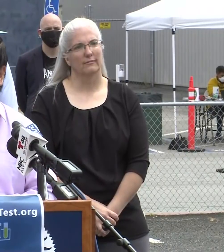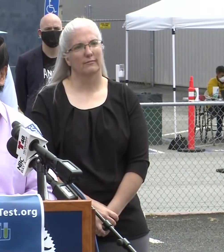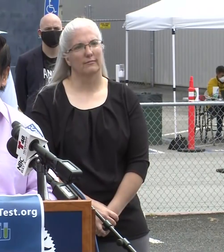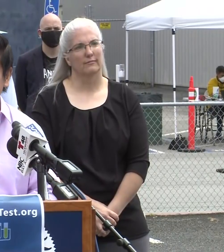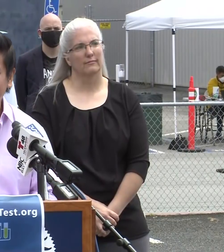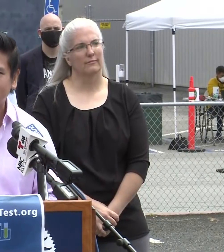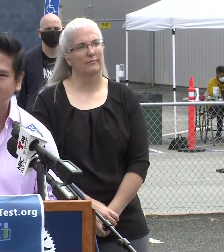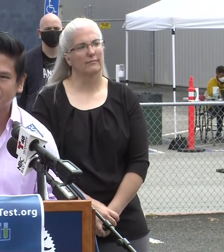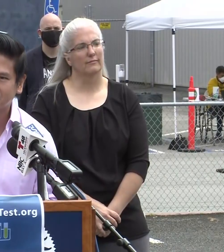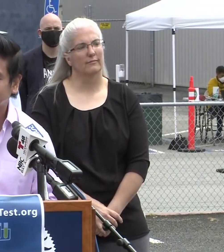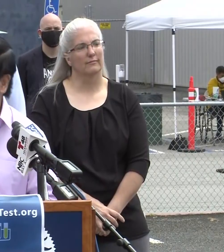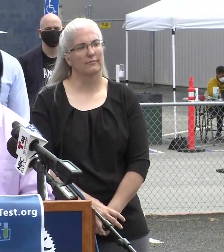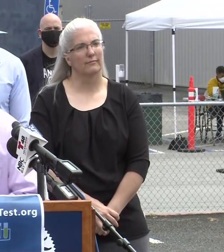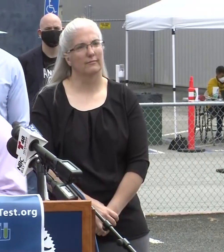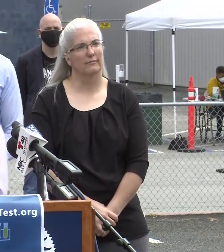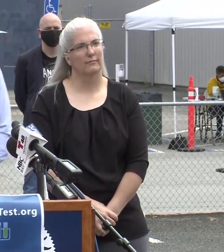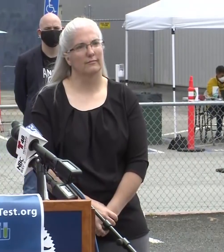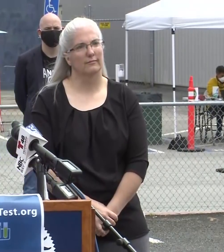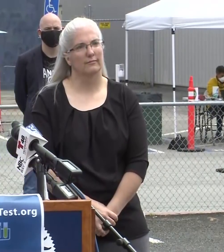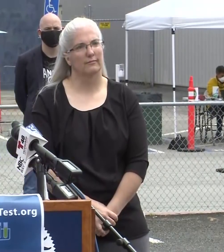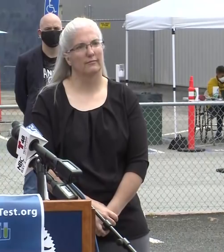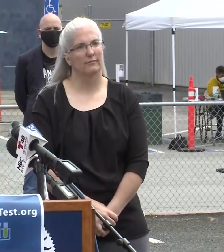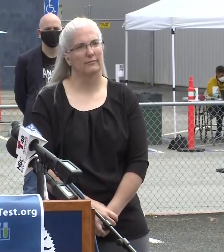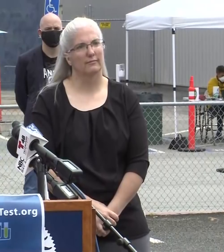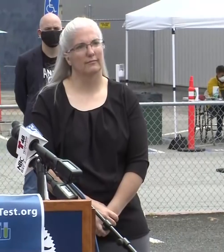projectbaseline.com/covid-19. Xin cảm ơn.